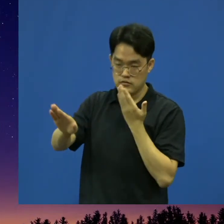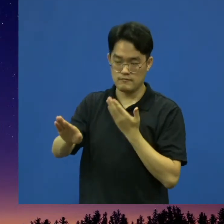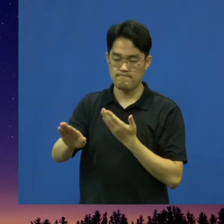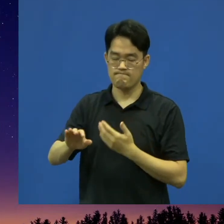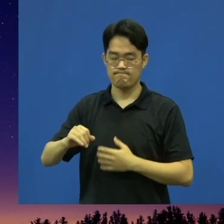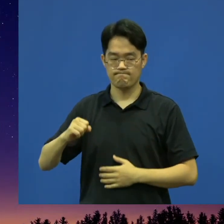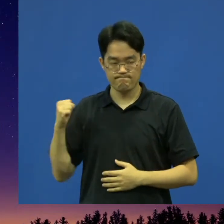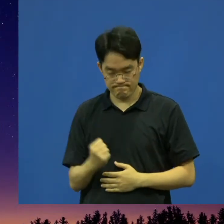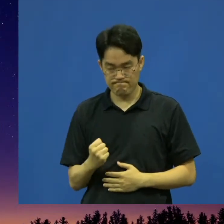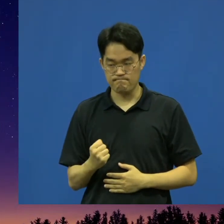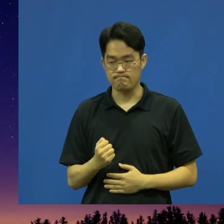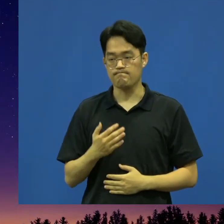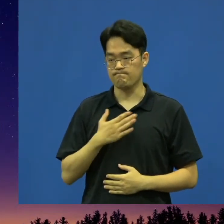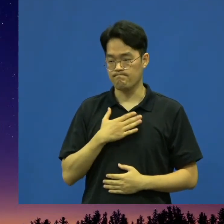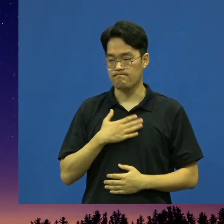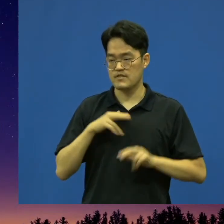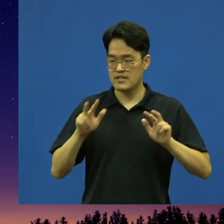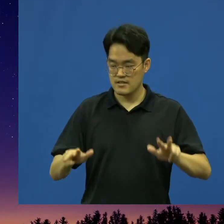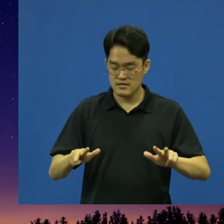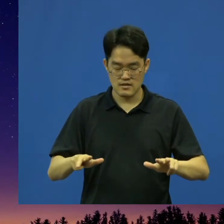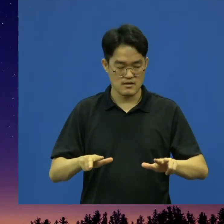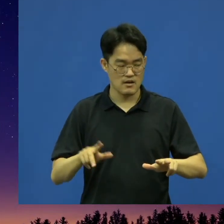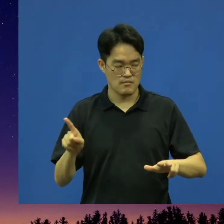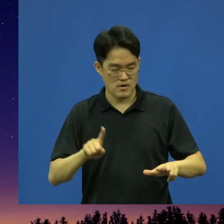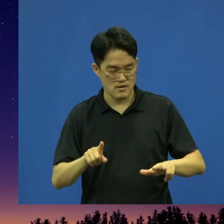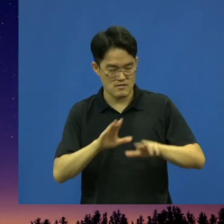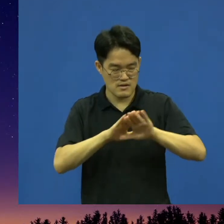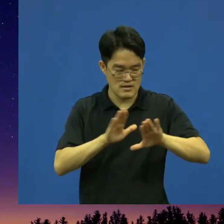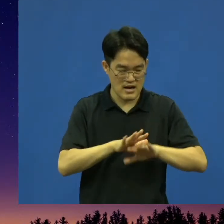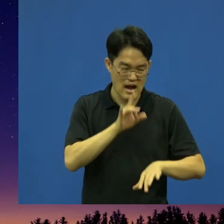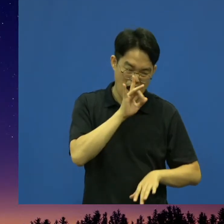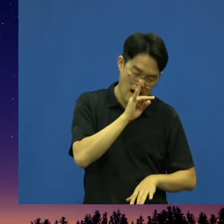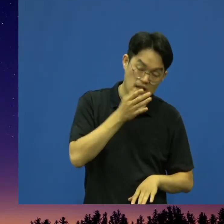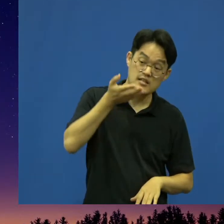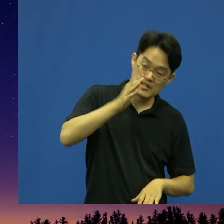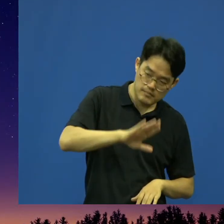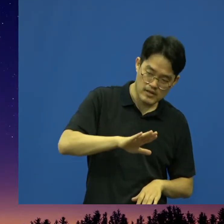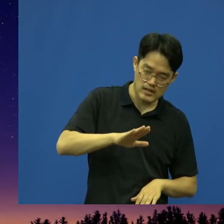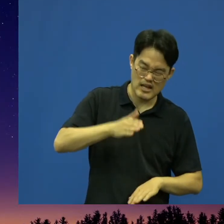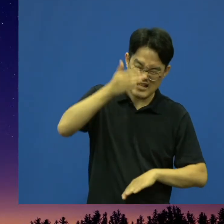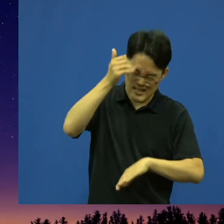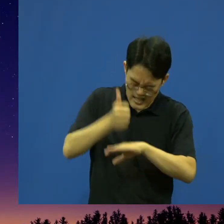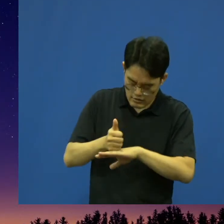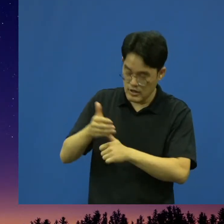들면서 해석되고 눈에 보이기 전까지